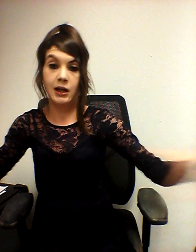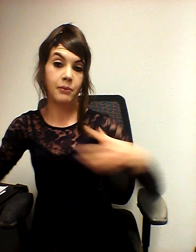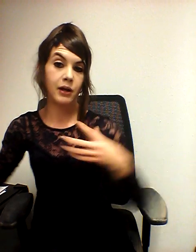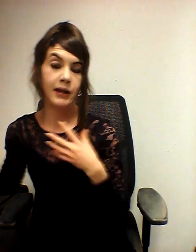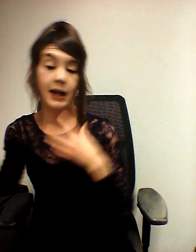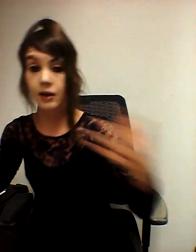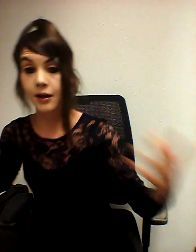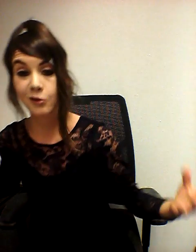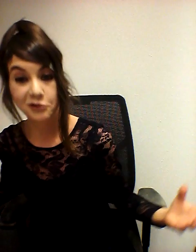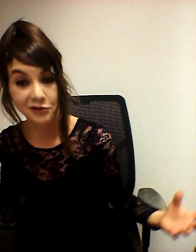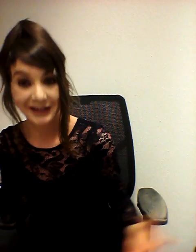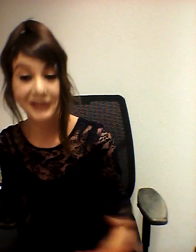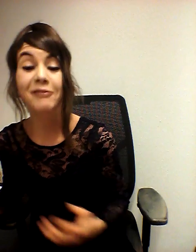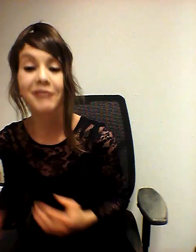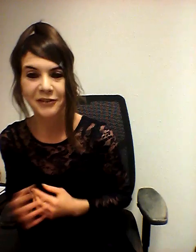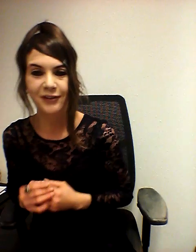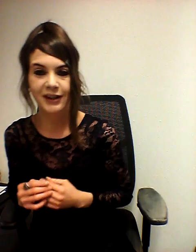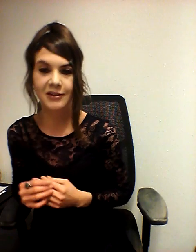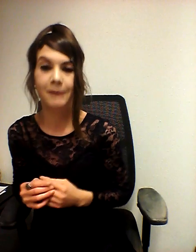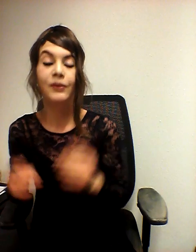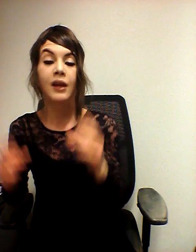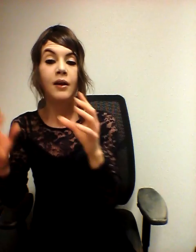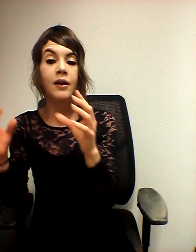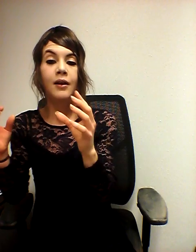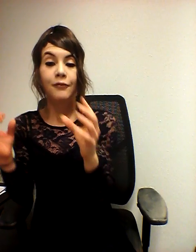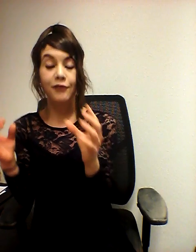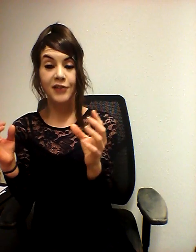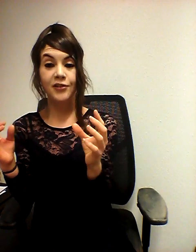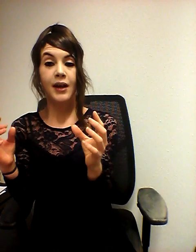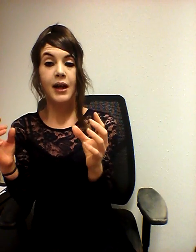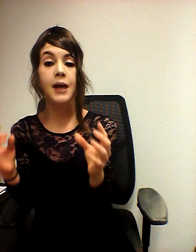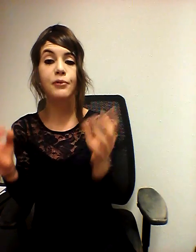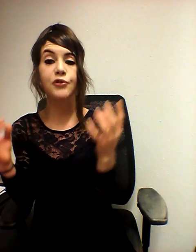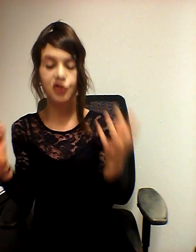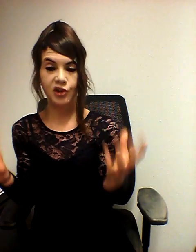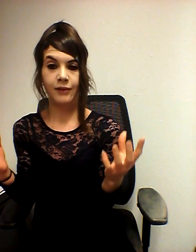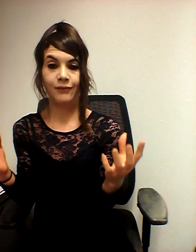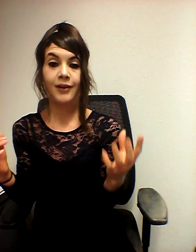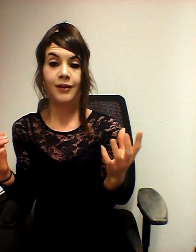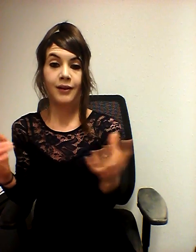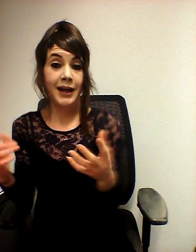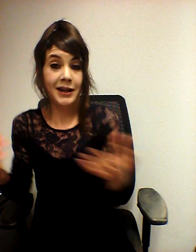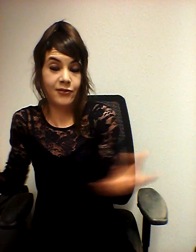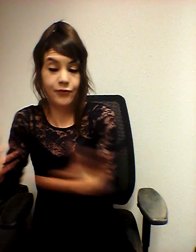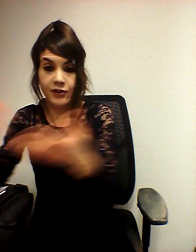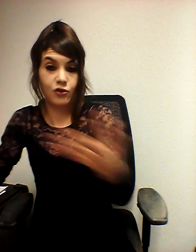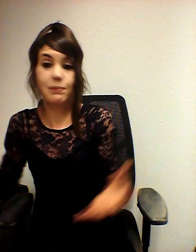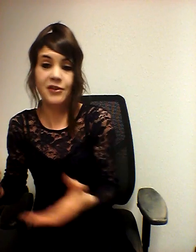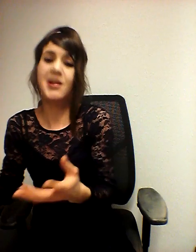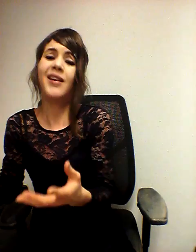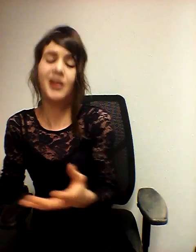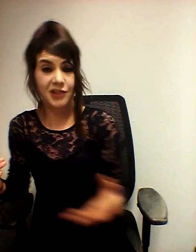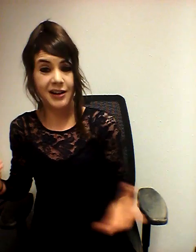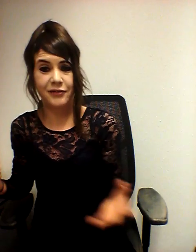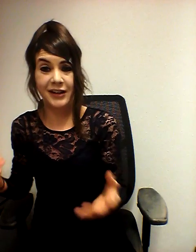ga jij nauwelijks tot geen gewicht verliezen wat hebben cellen en dat vindt dus plaats in alle cellen van jouw